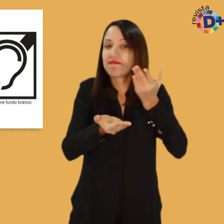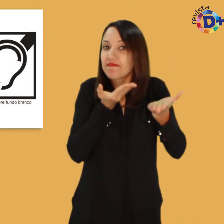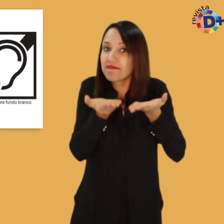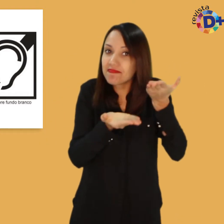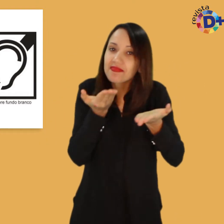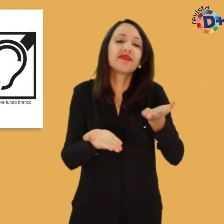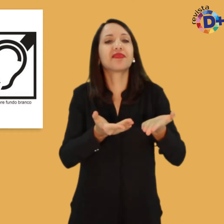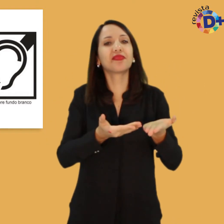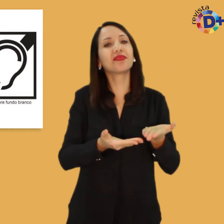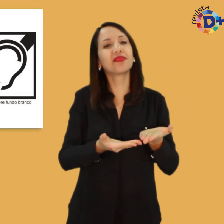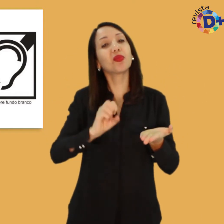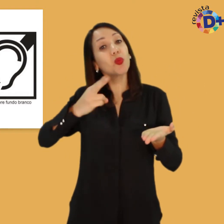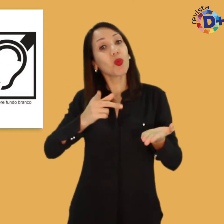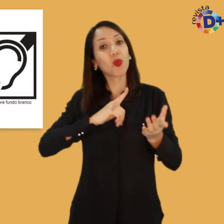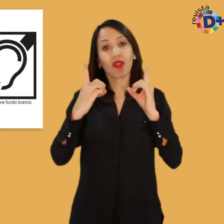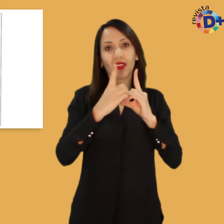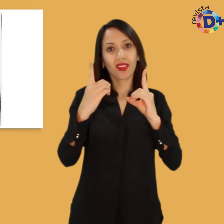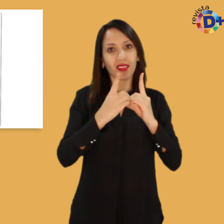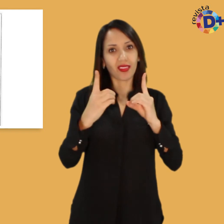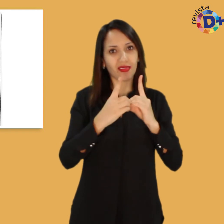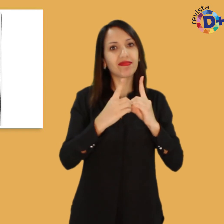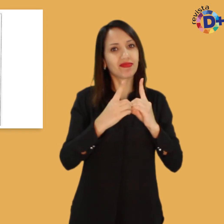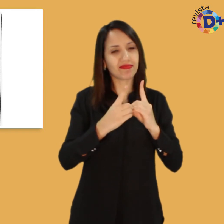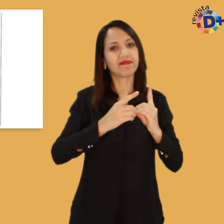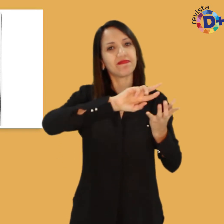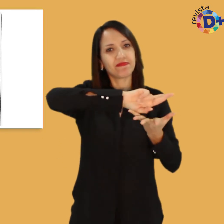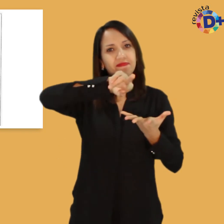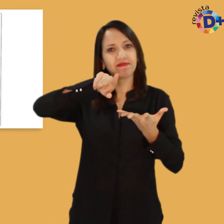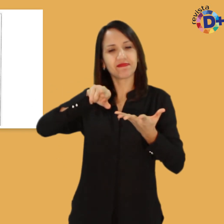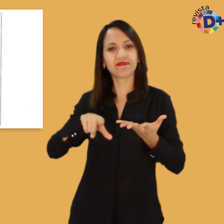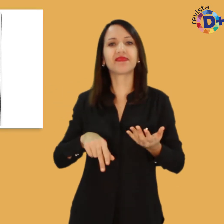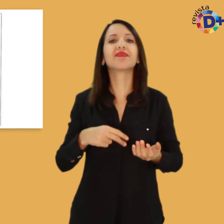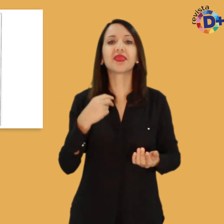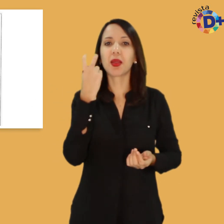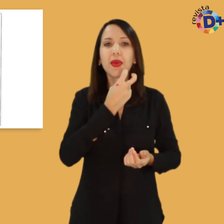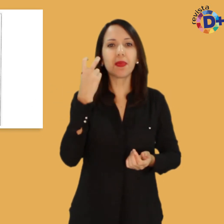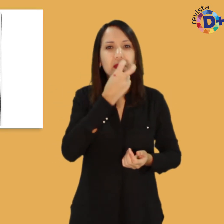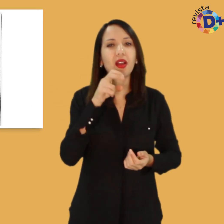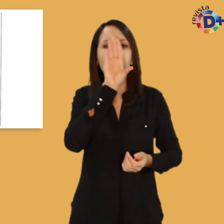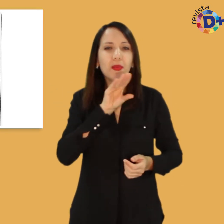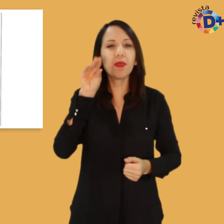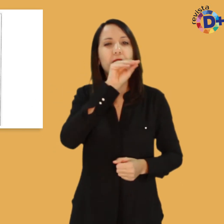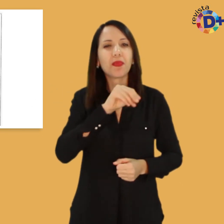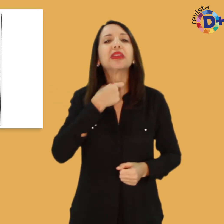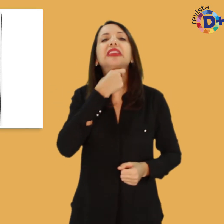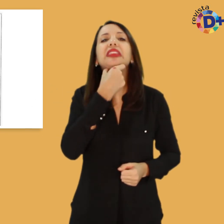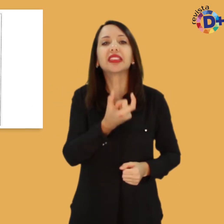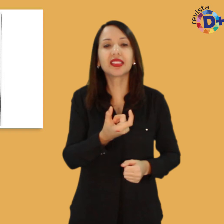tratamentos e ou atendimentos sistemáticos de fala oral. Em contrapartida, os estudos que usam